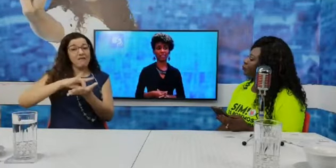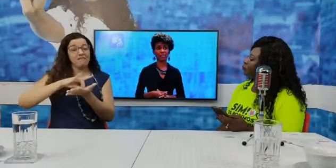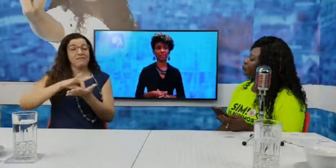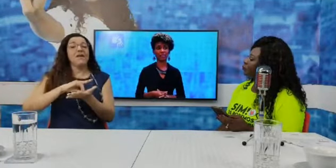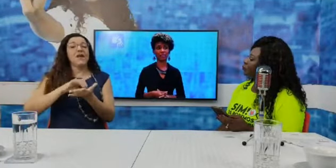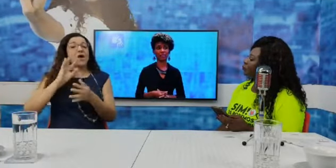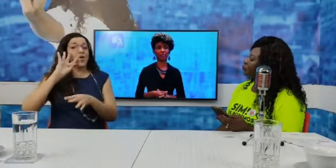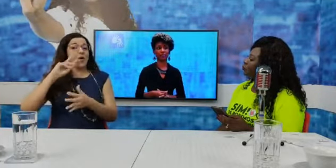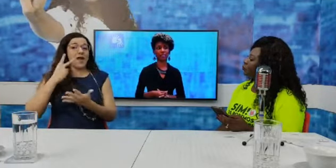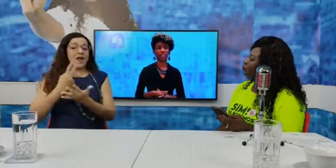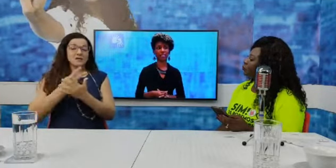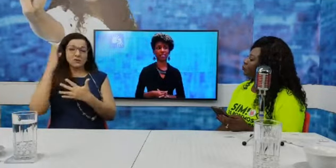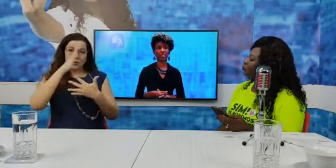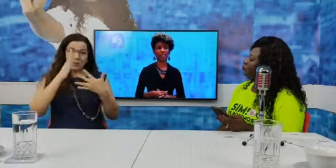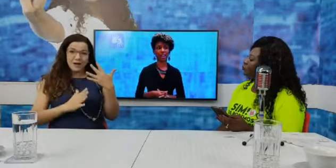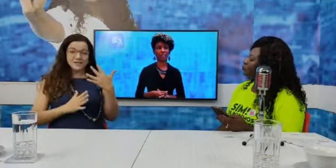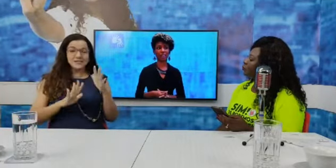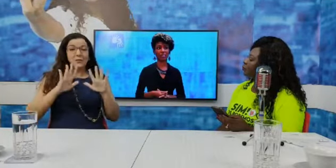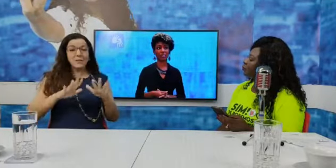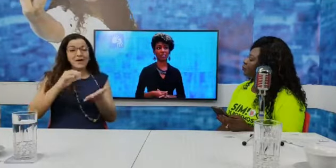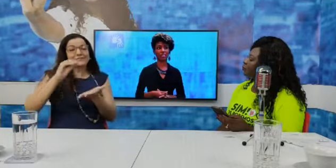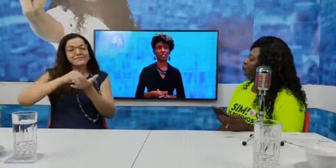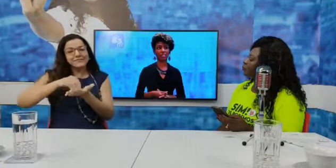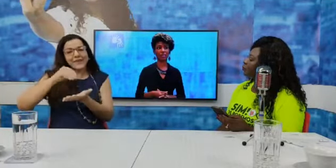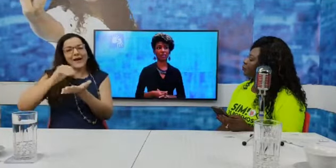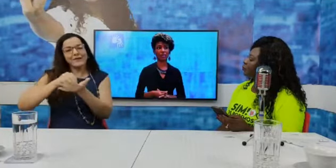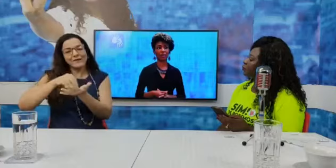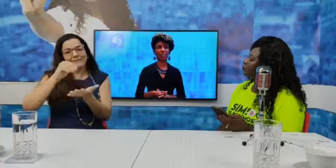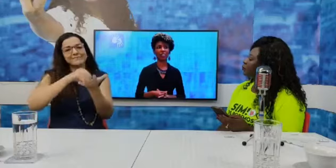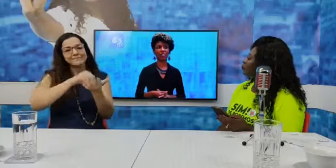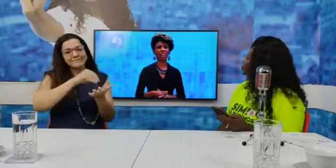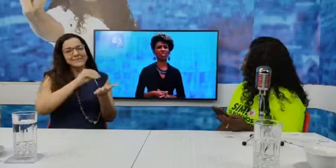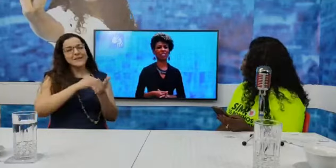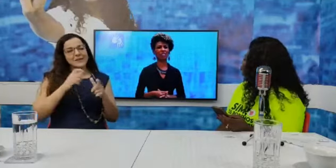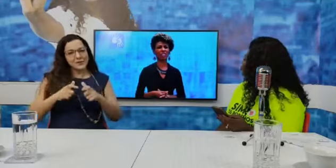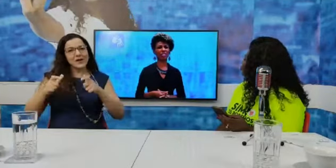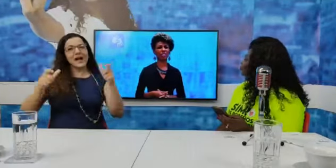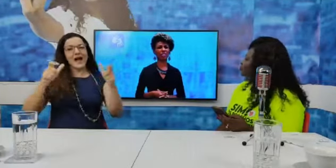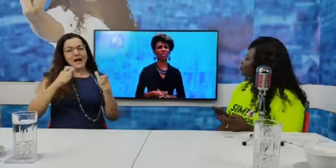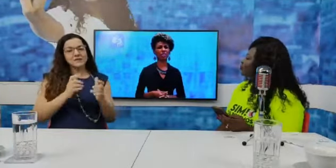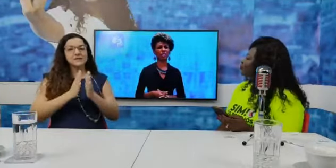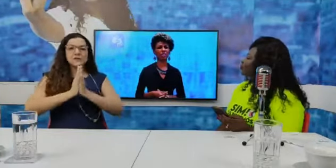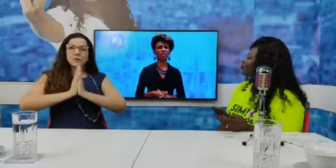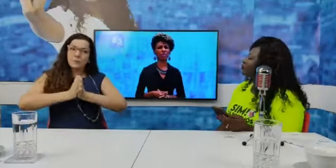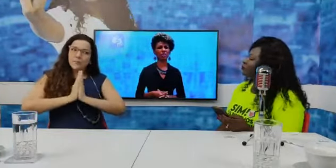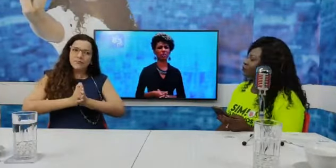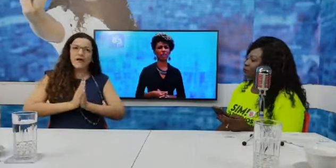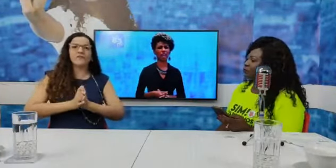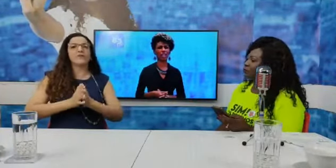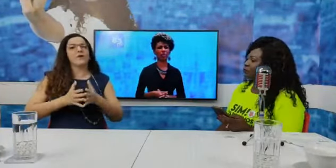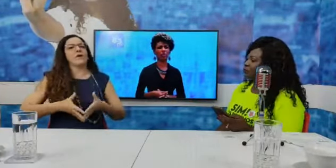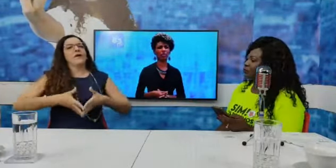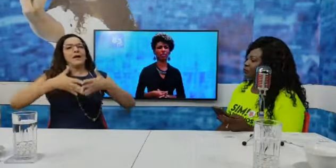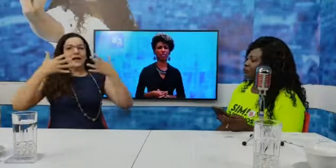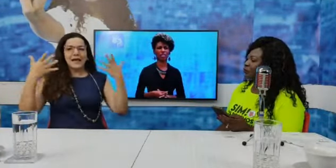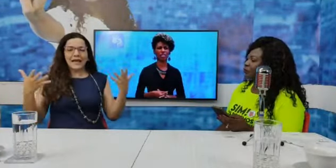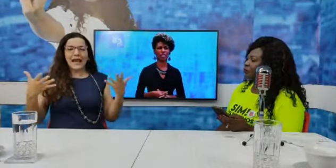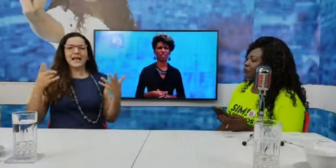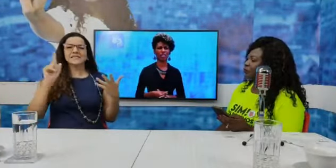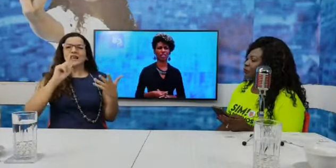Libras, é oficial no Brasil. Mas falta muitas coisas em alguns lugares. Por